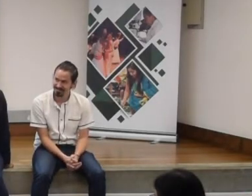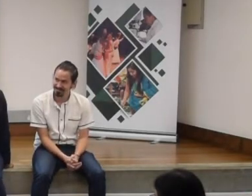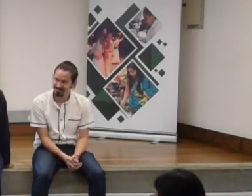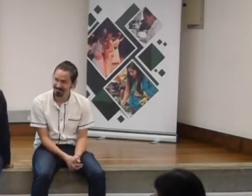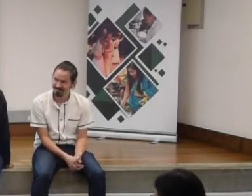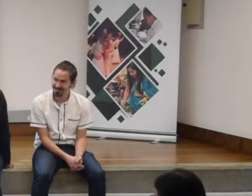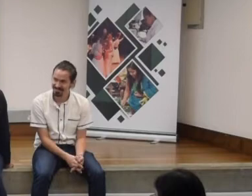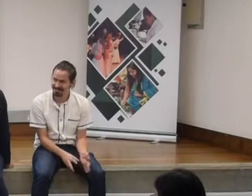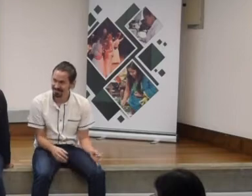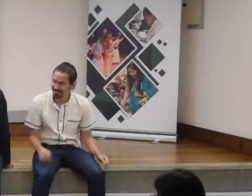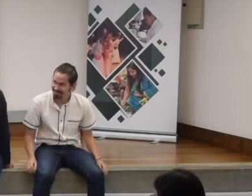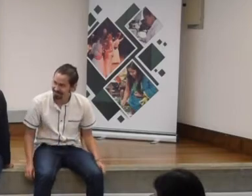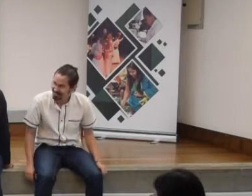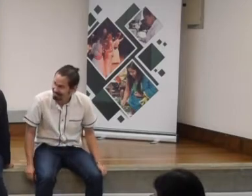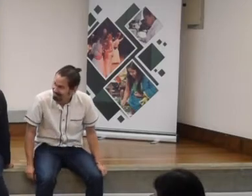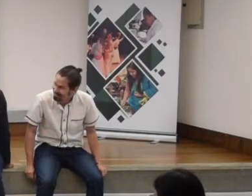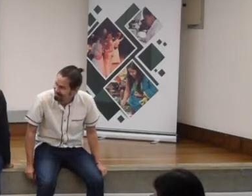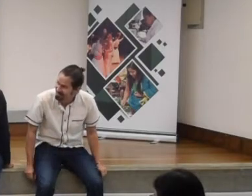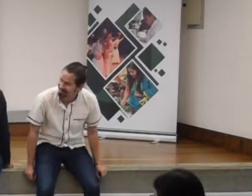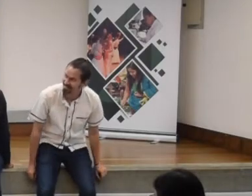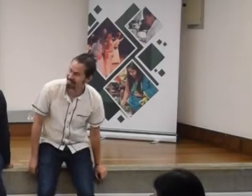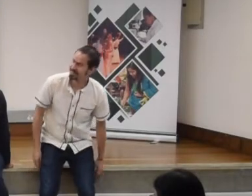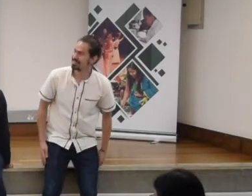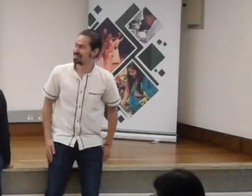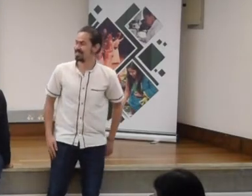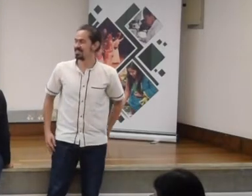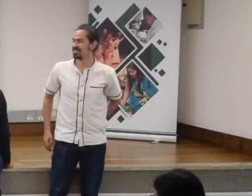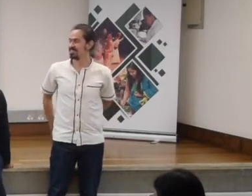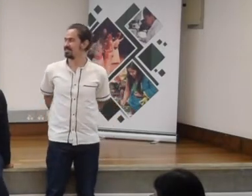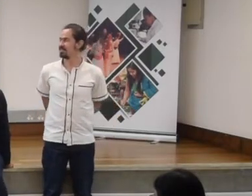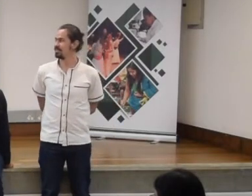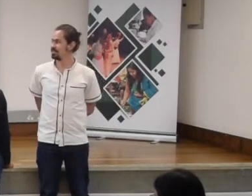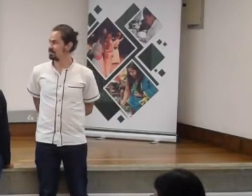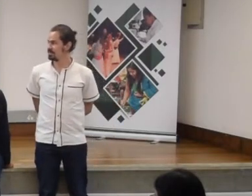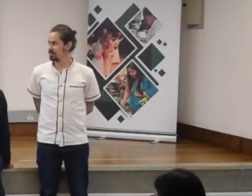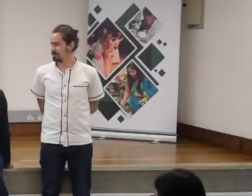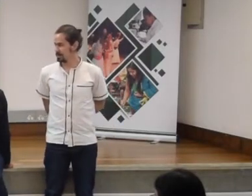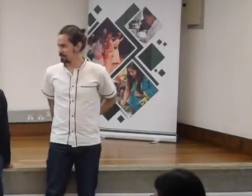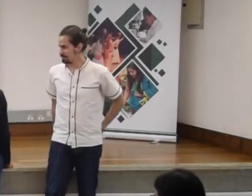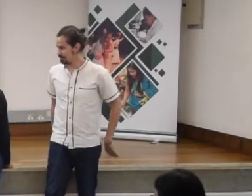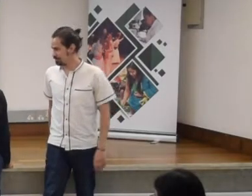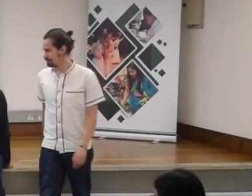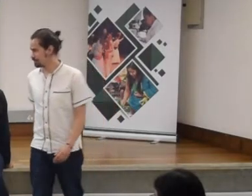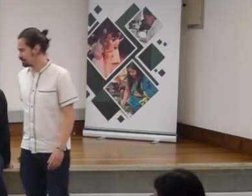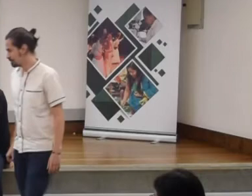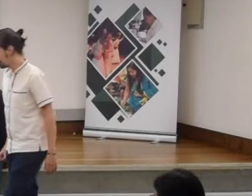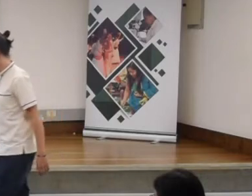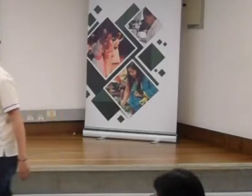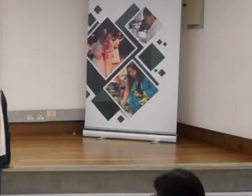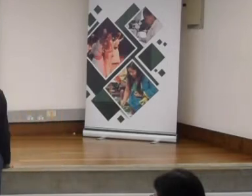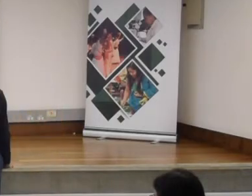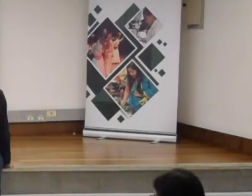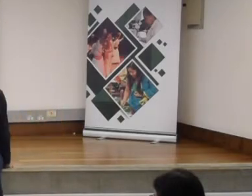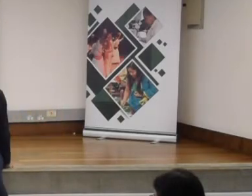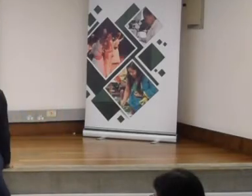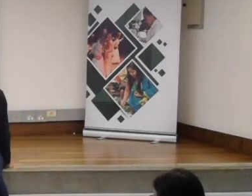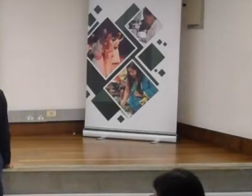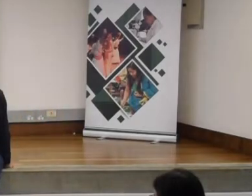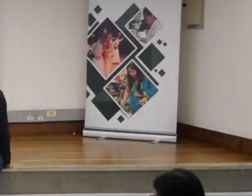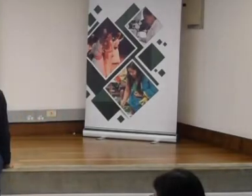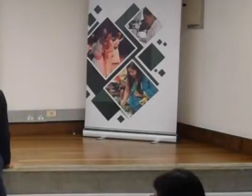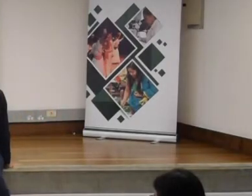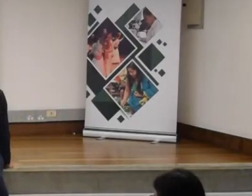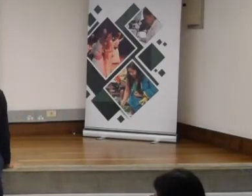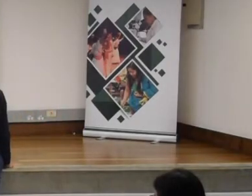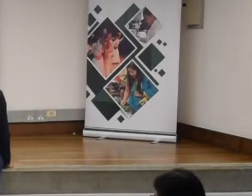hay varias propuestas, pero creo que coincidimos en que debe haber un registro escrito y otros formatos, y que no sean